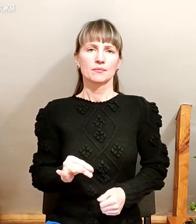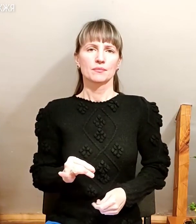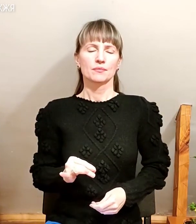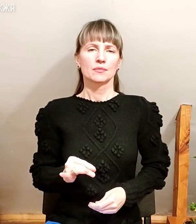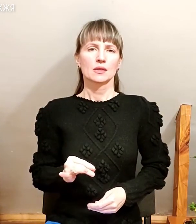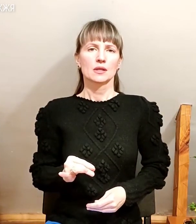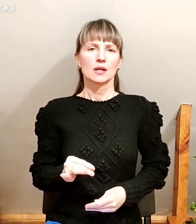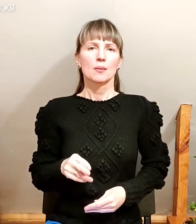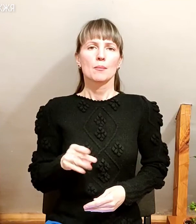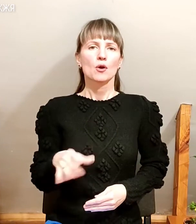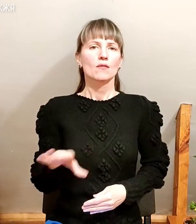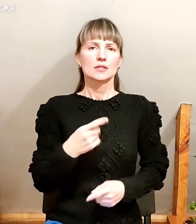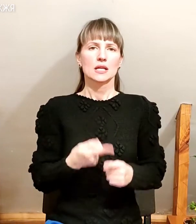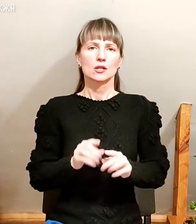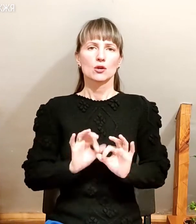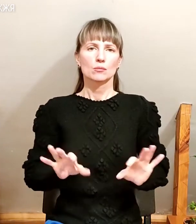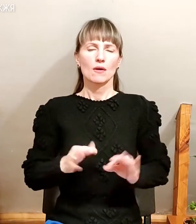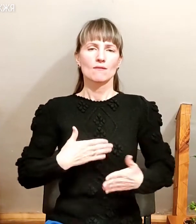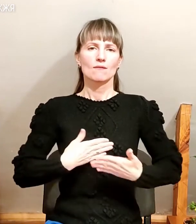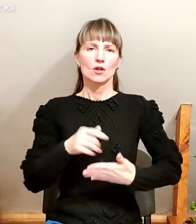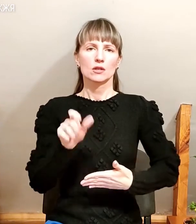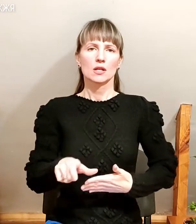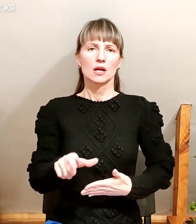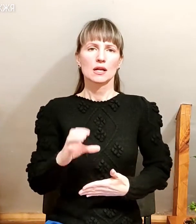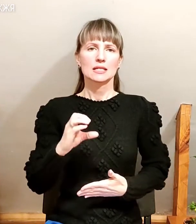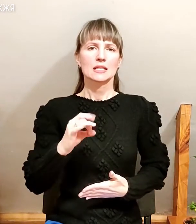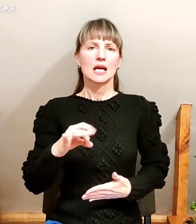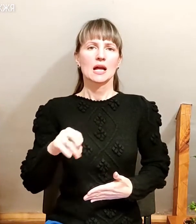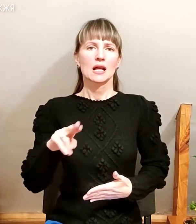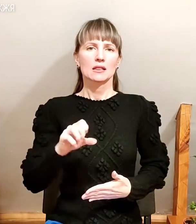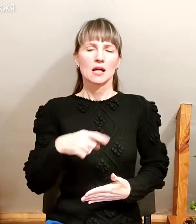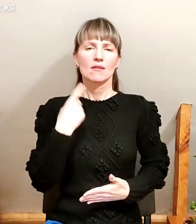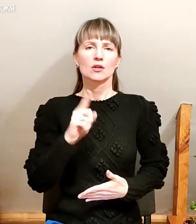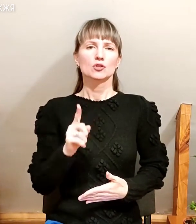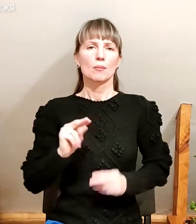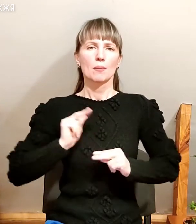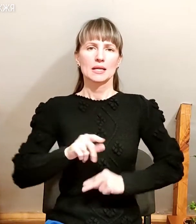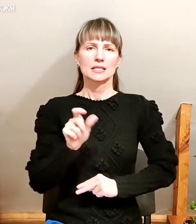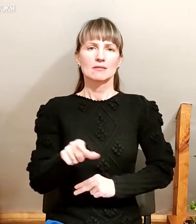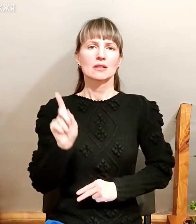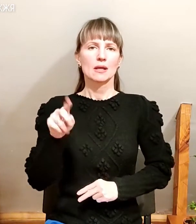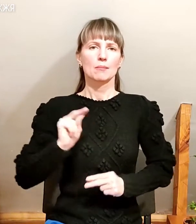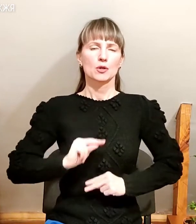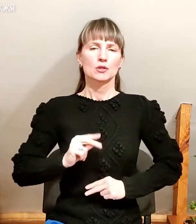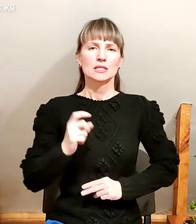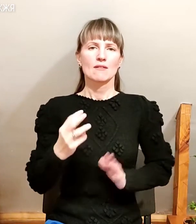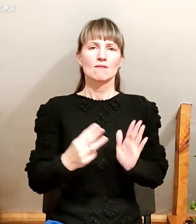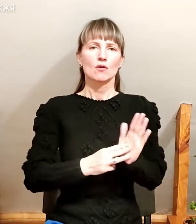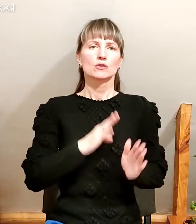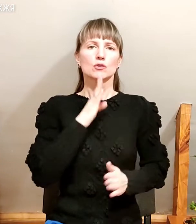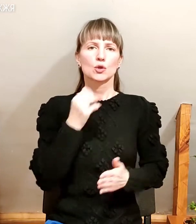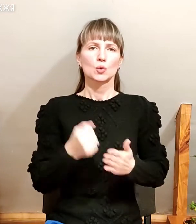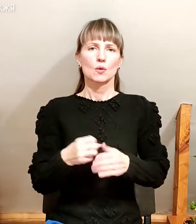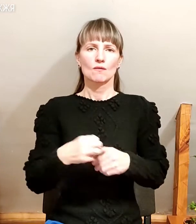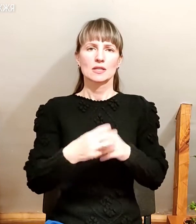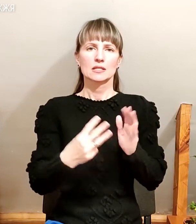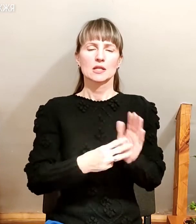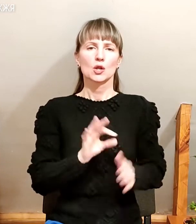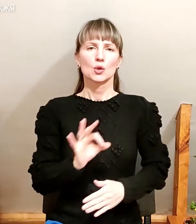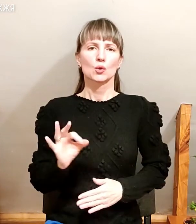Власне, про все це розповіла волонтерка Олена Середа. Зазначає, що працівники там працюють з 8 ранку до 18.00 вечора. Зараз